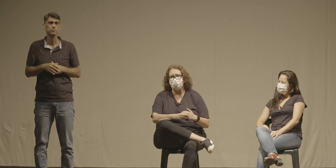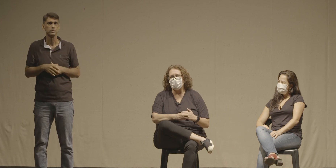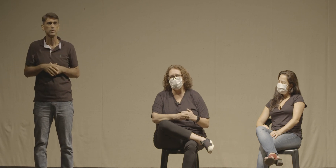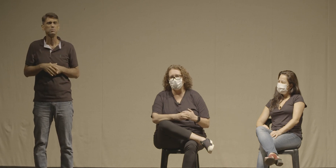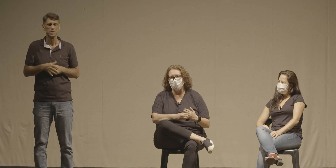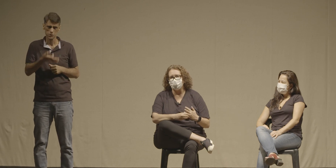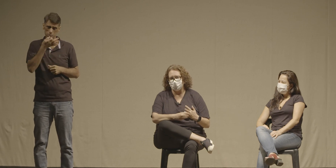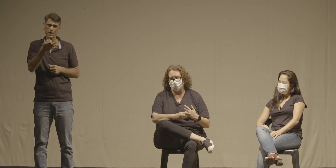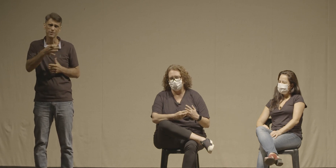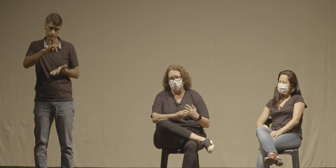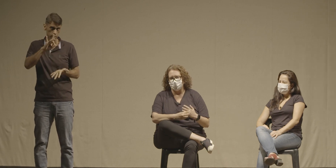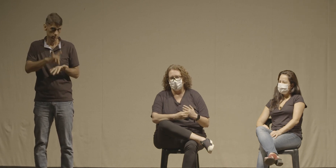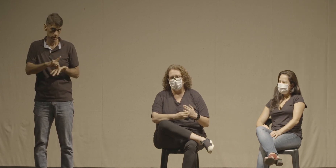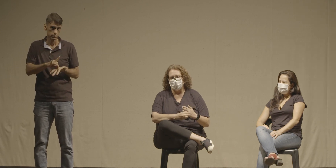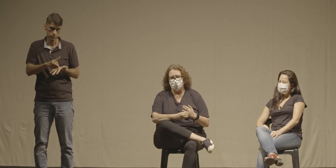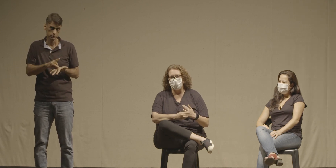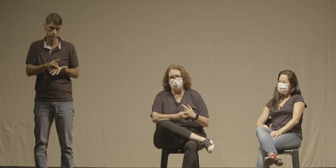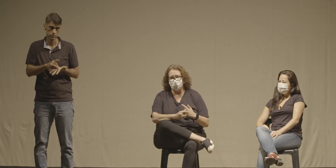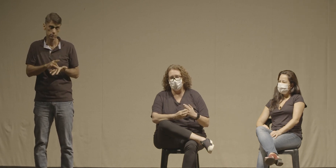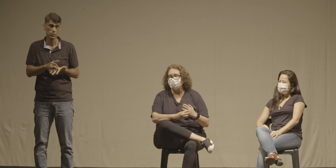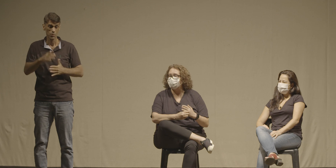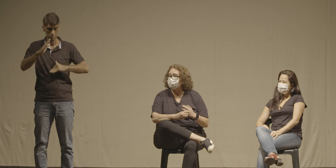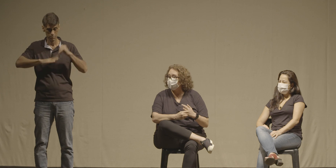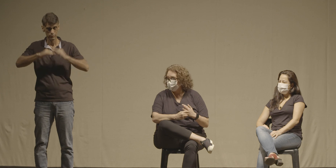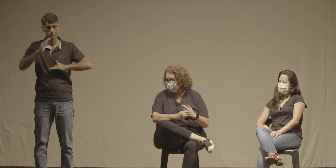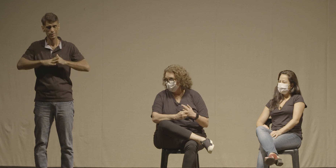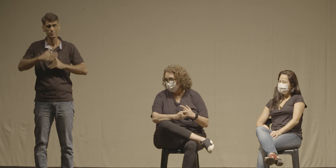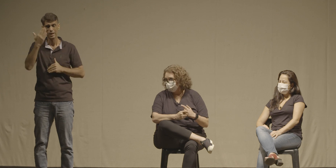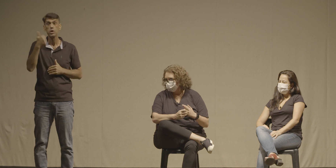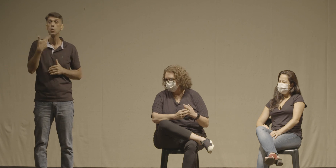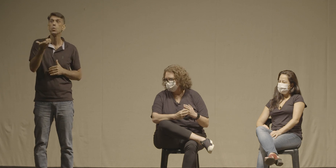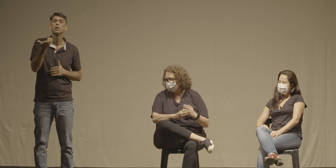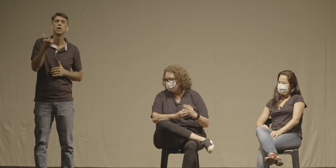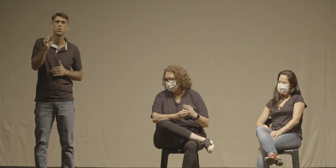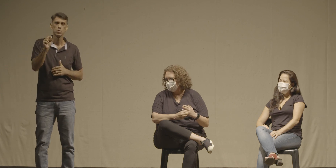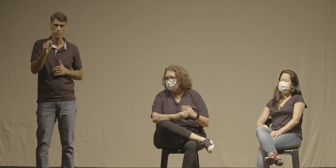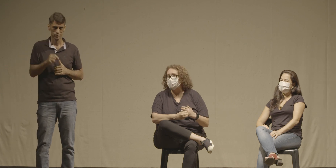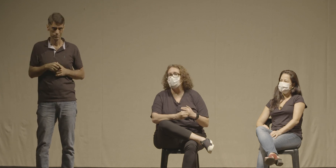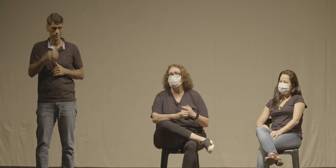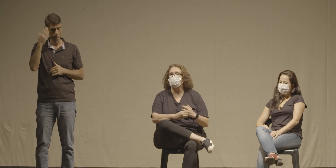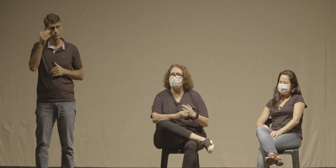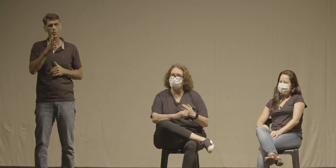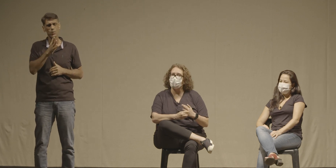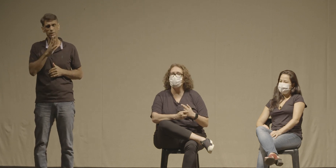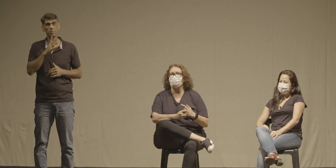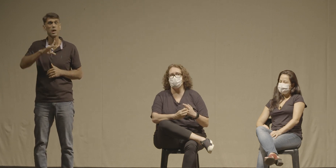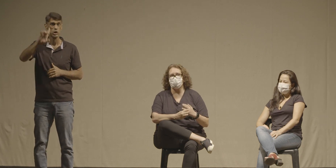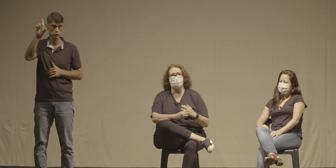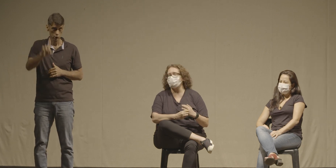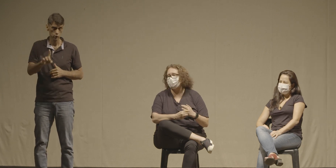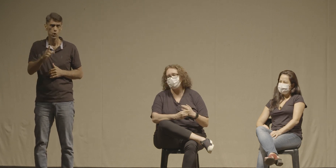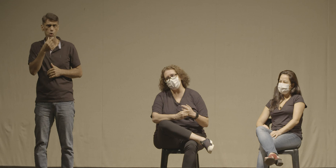E acho que a verdade é, um profissional tem que saber o que ele quer. E um diretor e